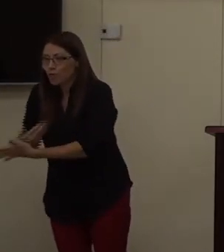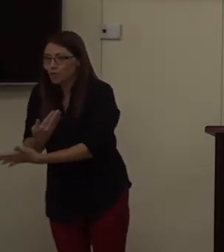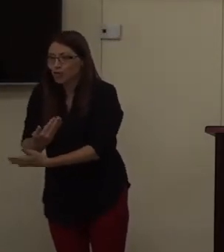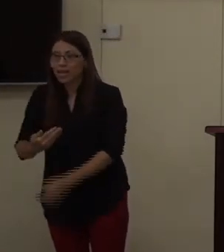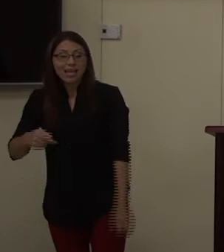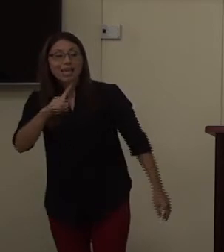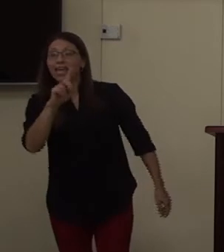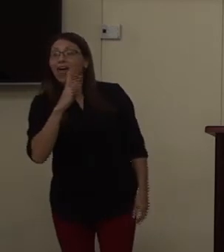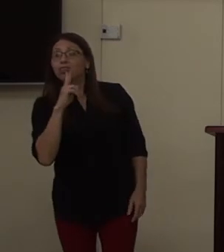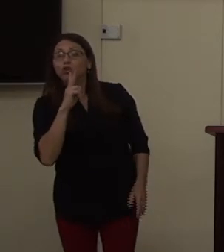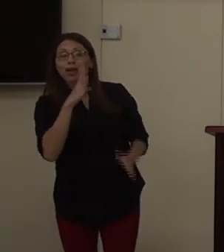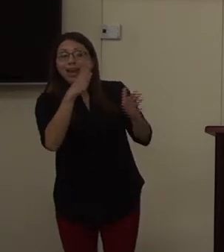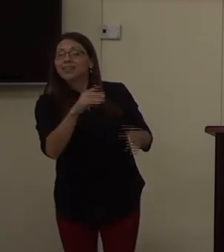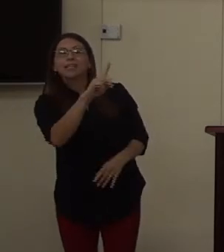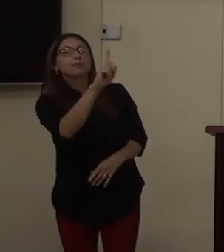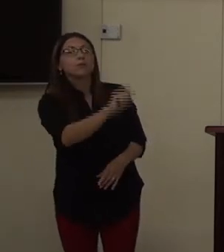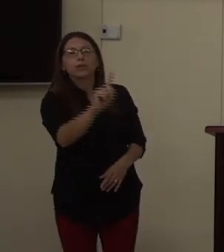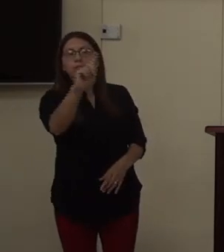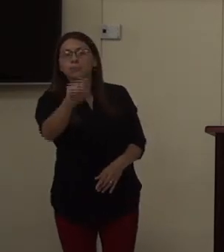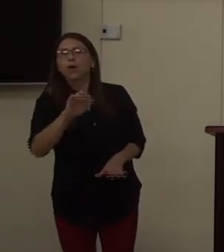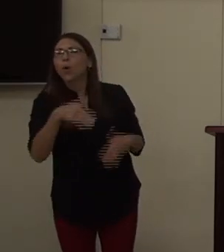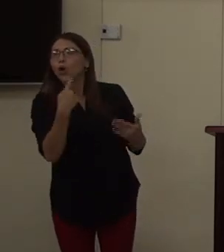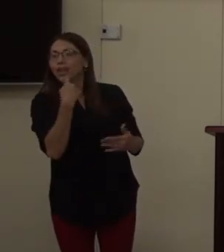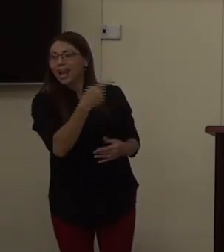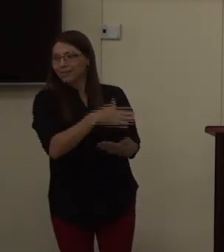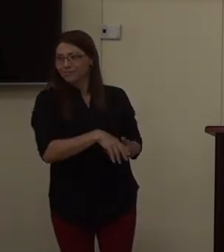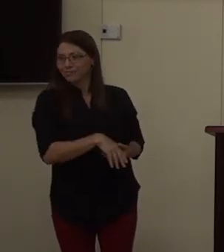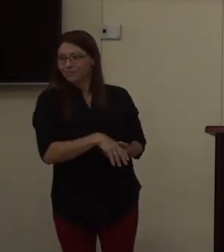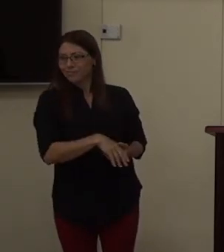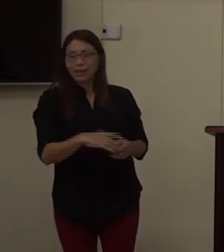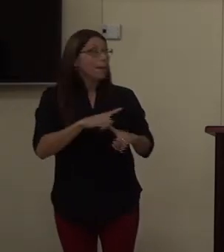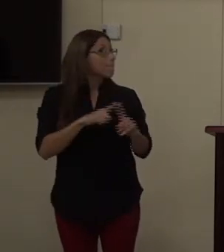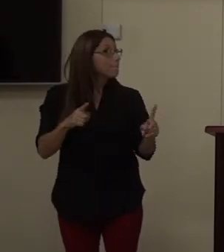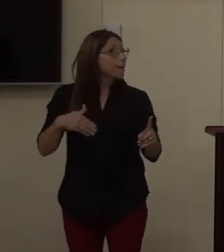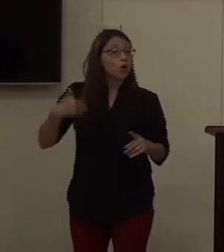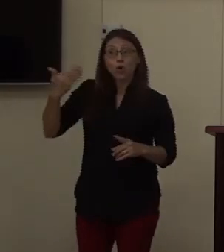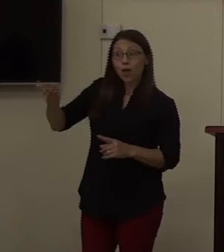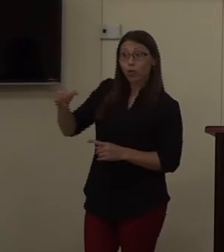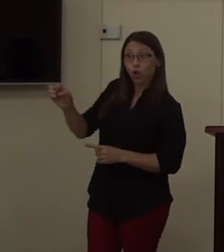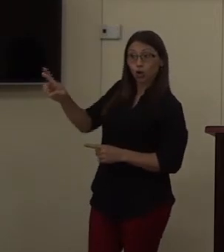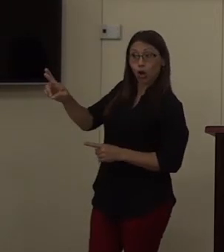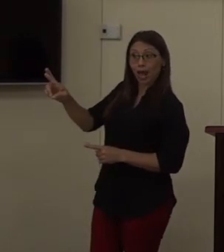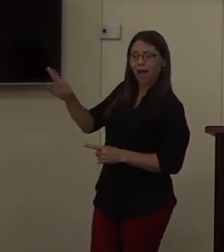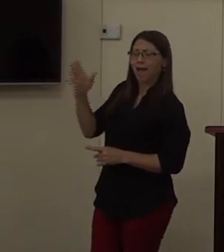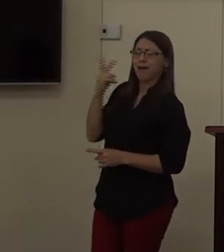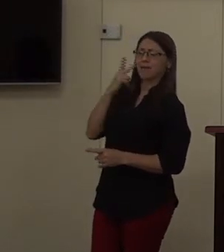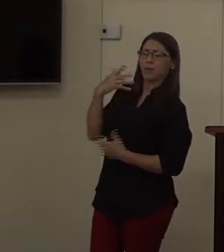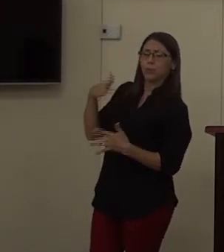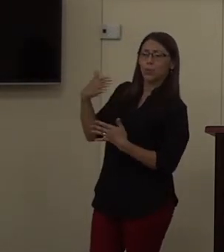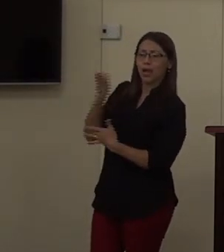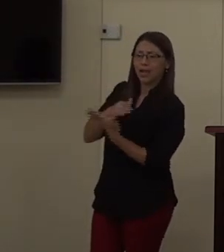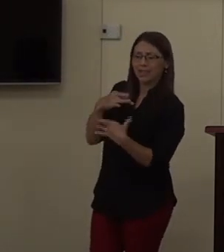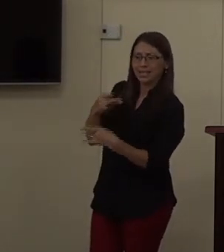a dos hablantes cómo lo dirían, ¿verdad? Pero luego se encuentra la autora con una diferencia interesantísima, que